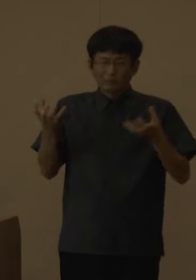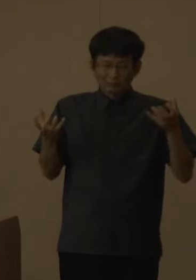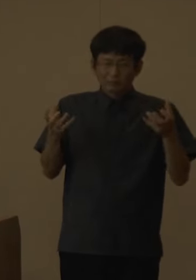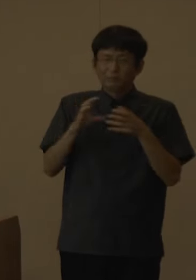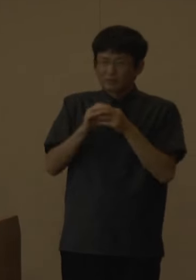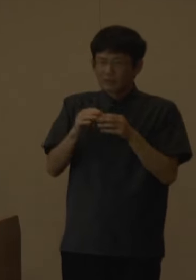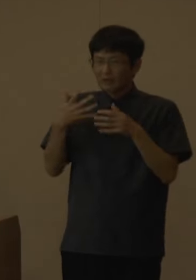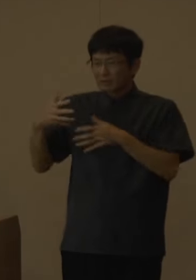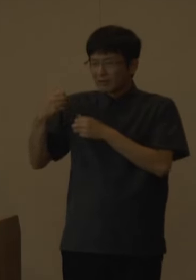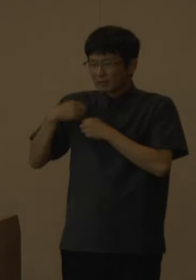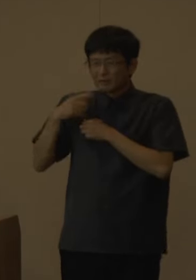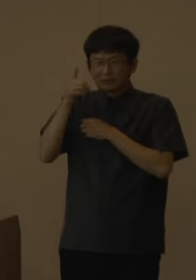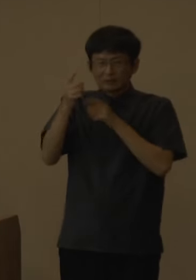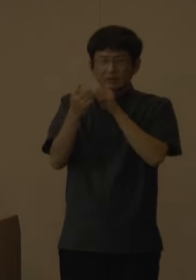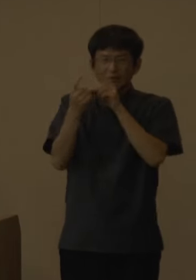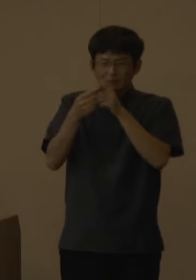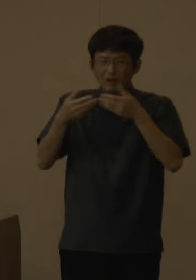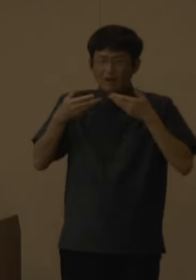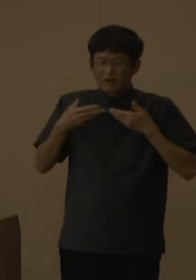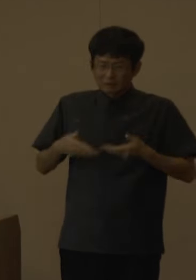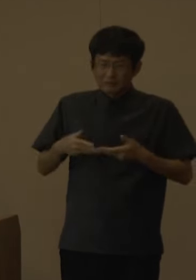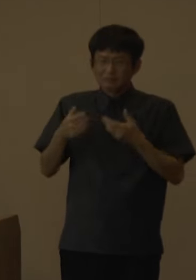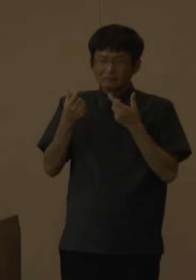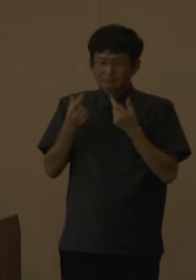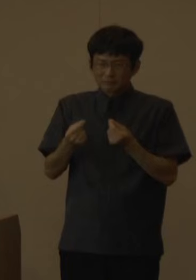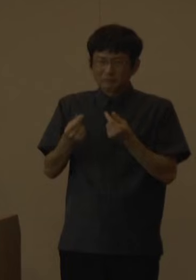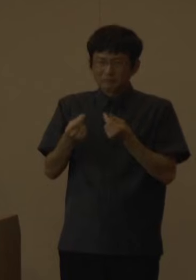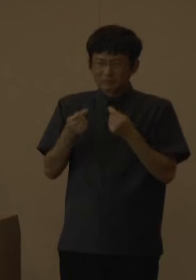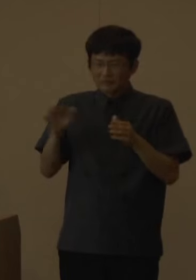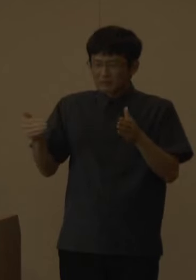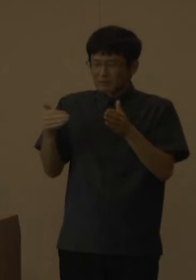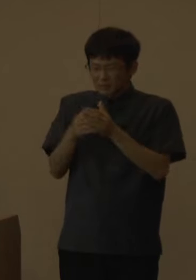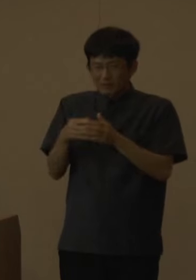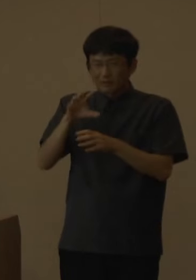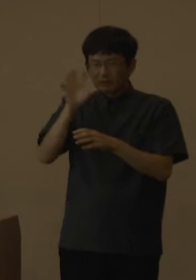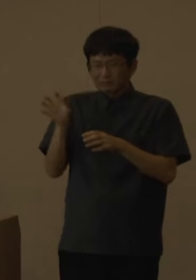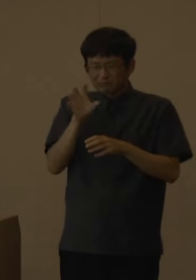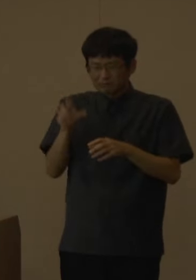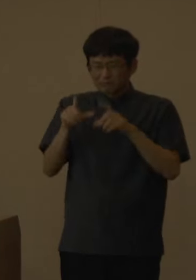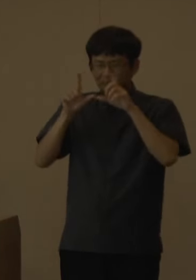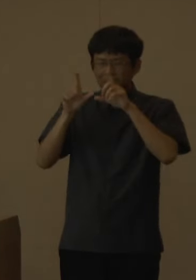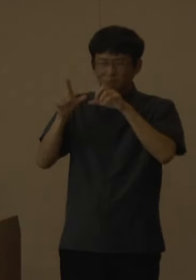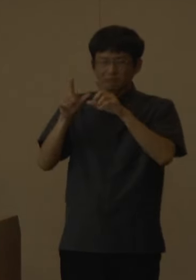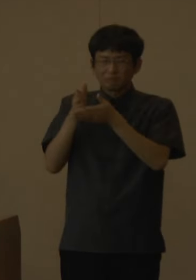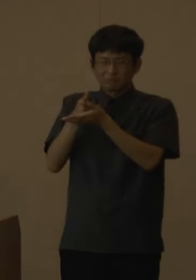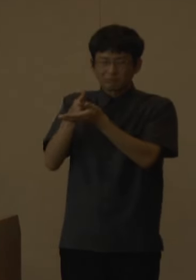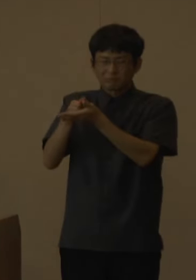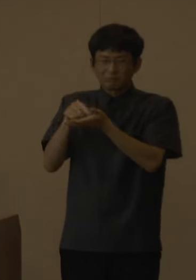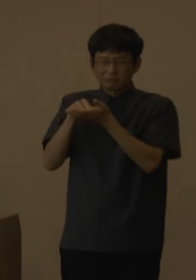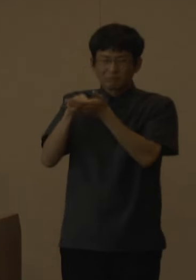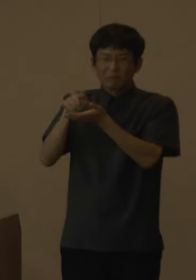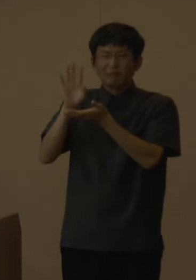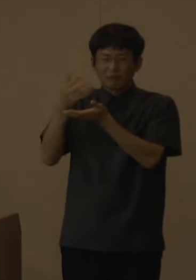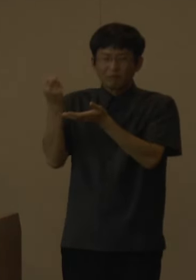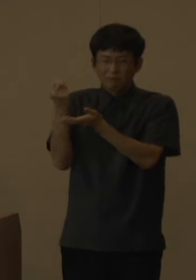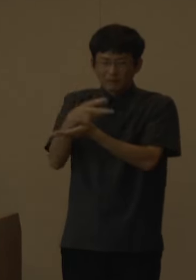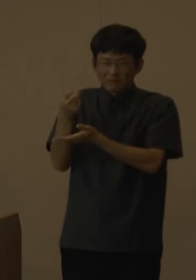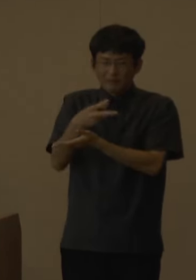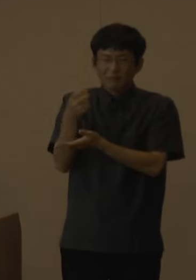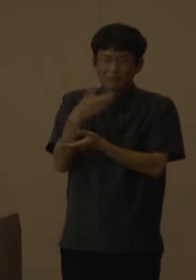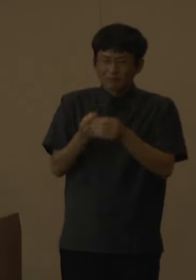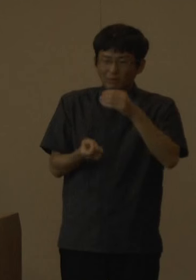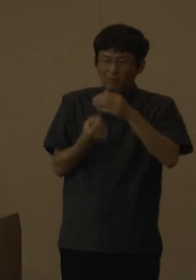しても事故の再発防止安全管理の徹底は今までも強く申してきたにもかかわらず、このような状況が再び